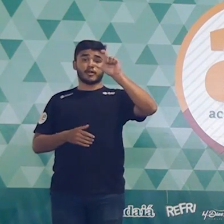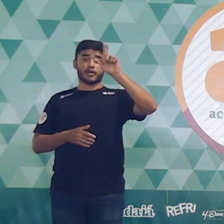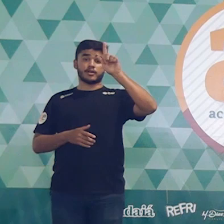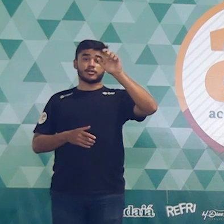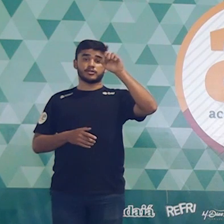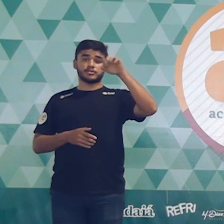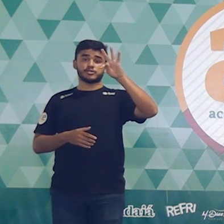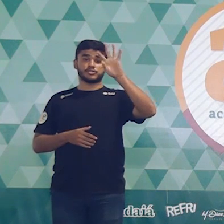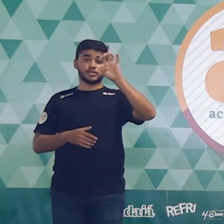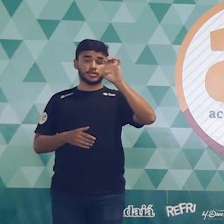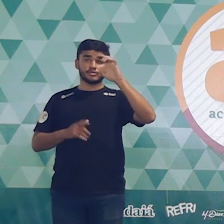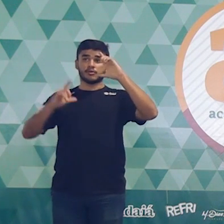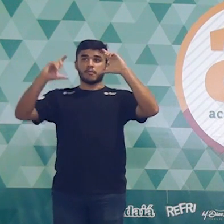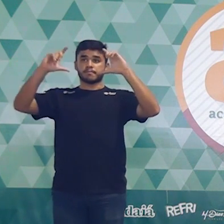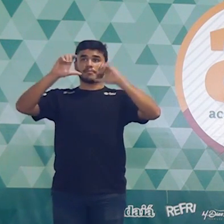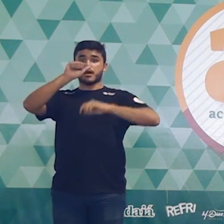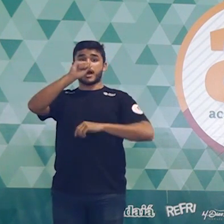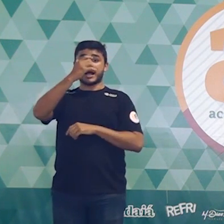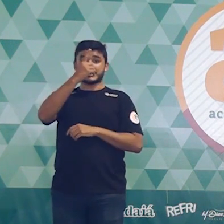o que fazer.